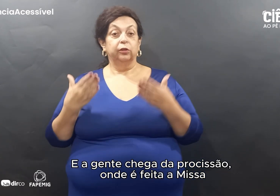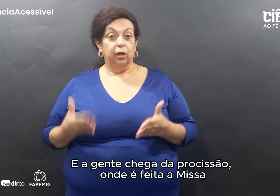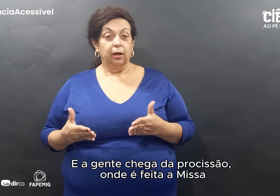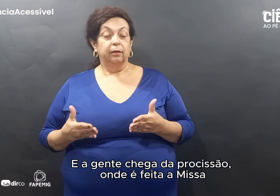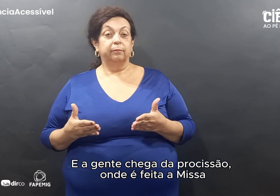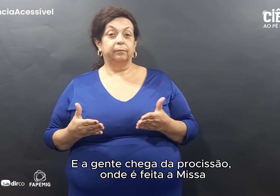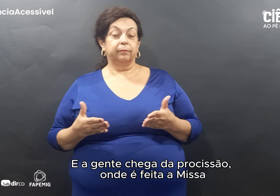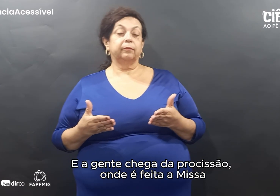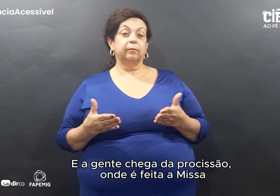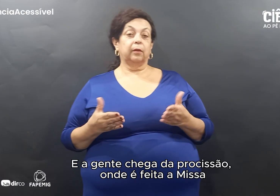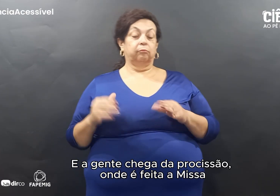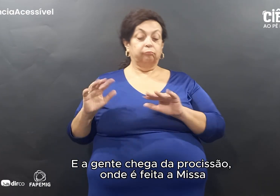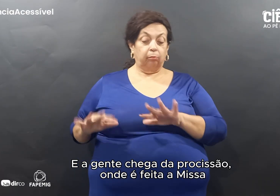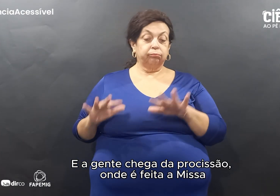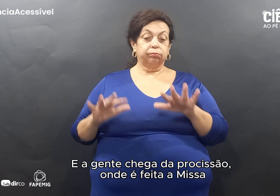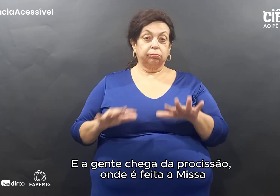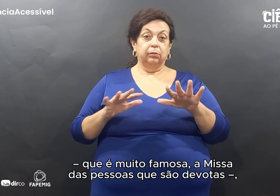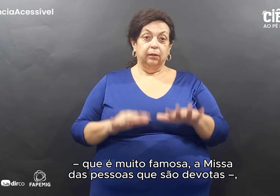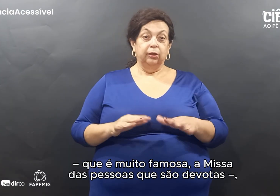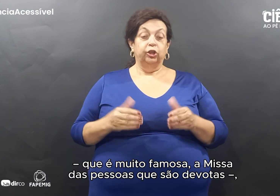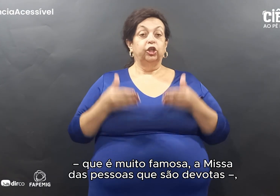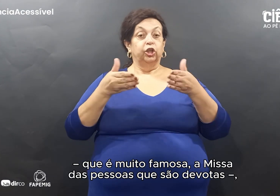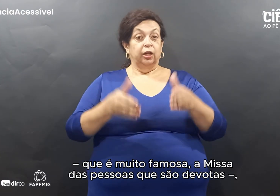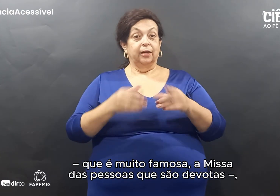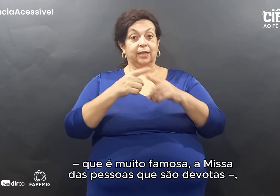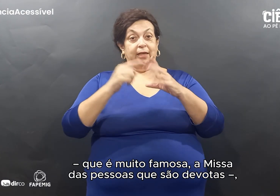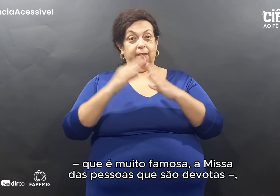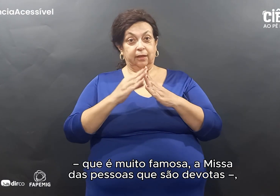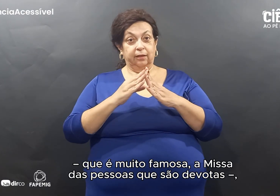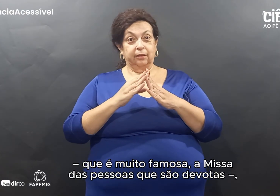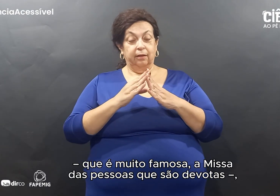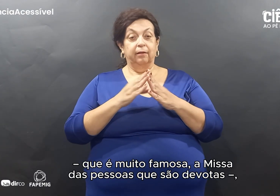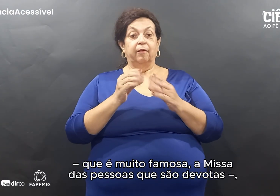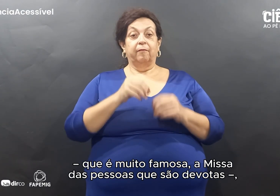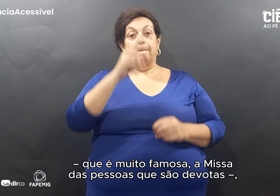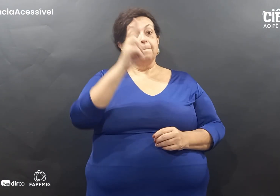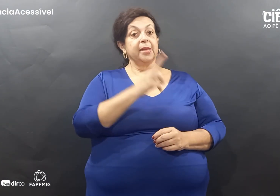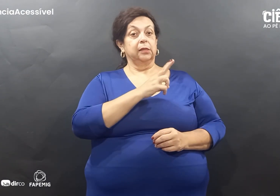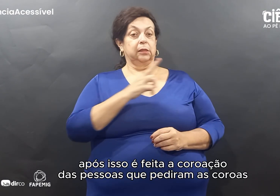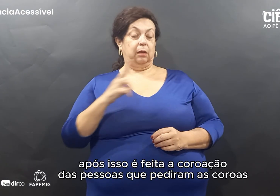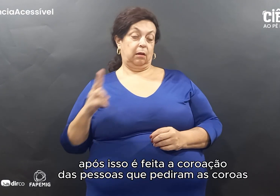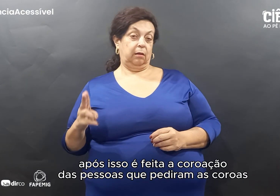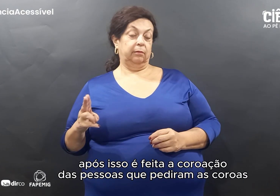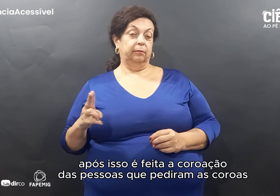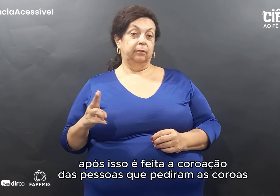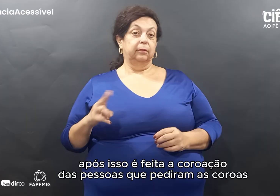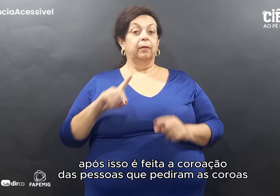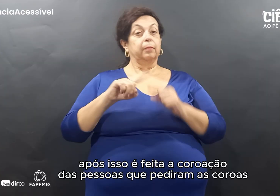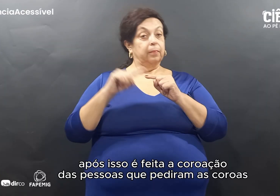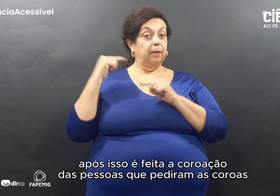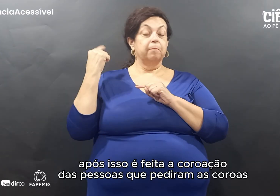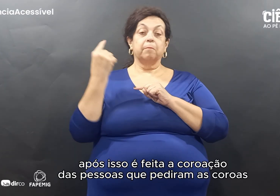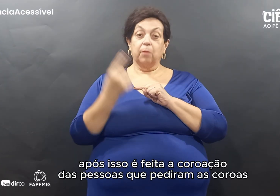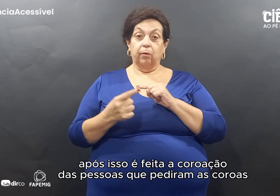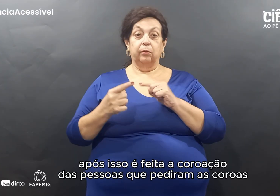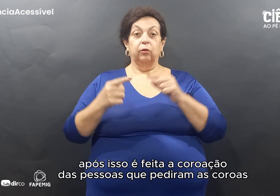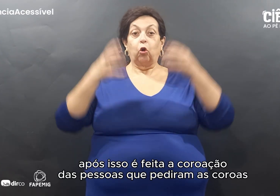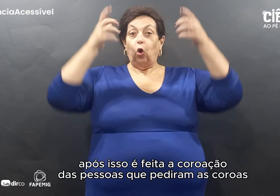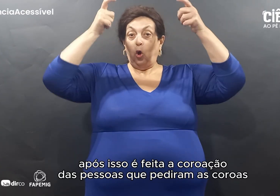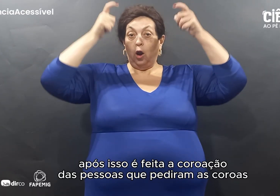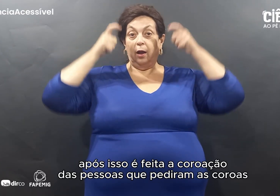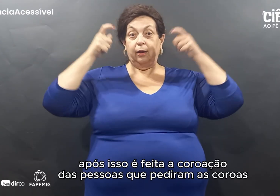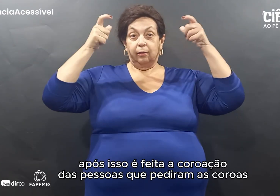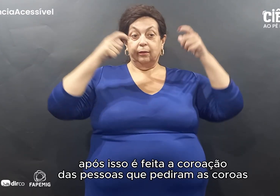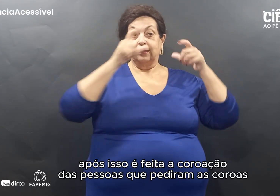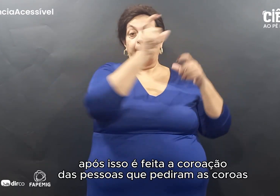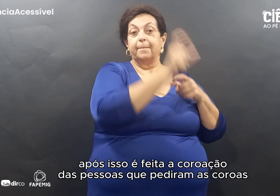procissão, onde é feito a missa, né, que é muito famosa, a missa das pessoas que são devotas. Após isso, é feita a coroação